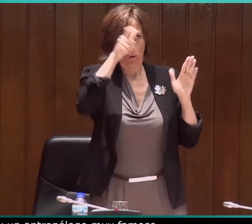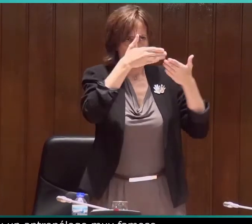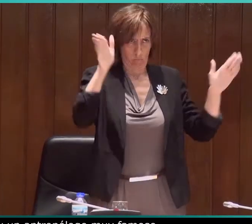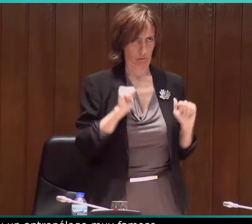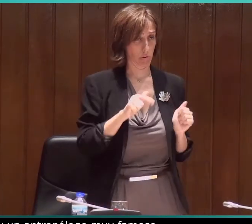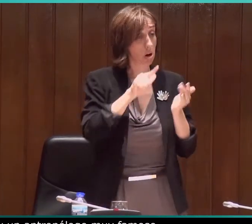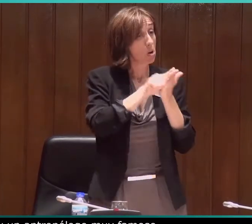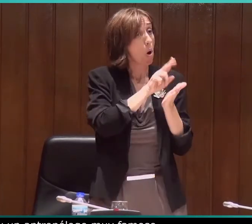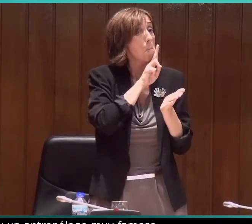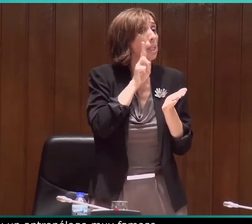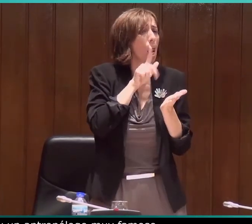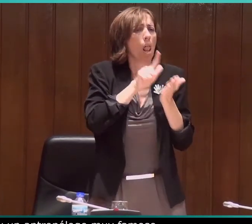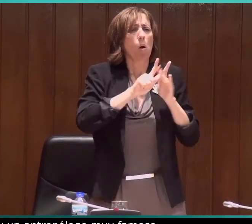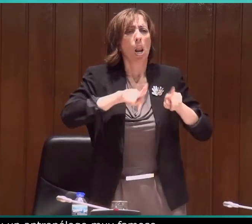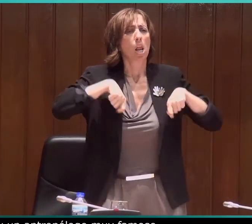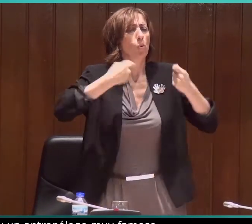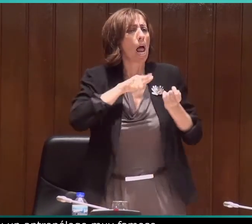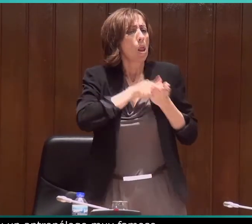en el sentido amplio de la palabra